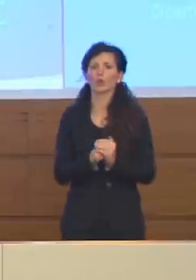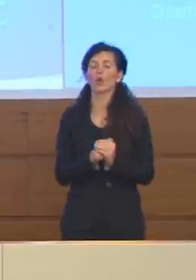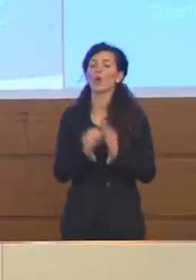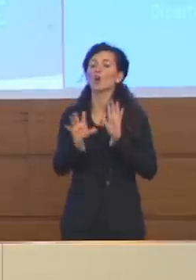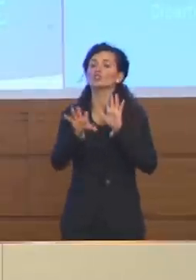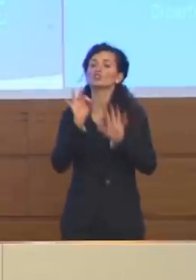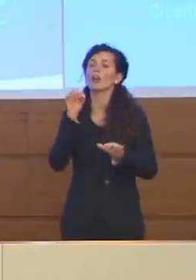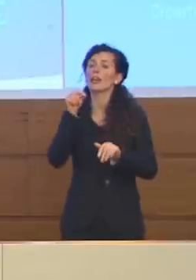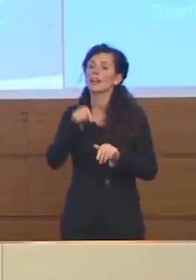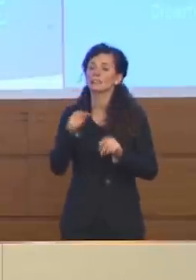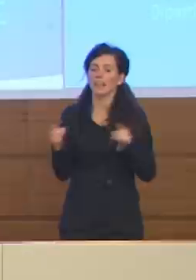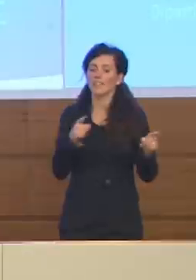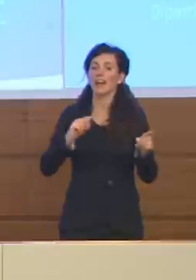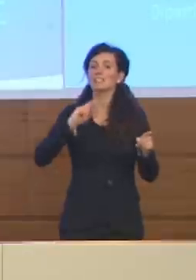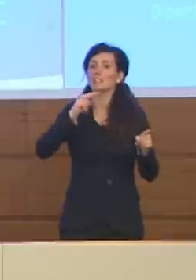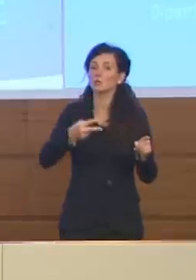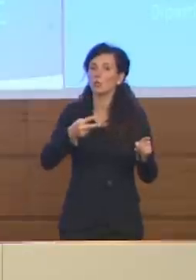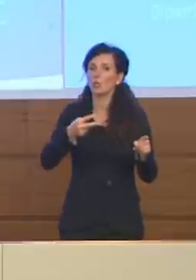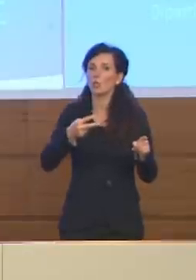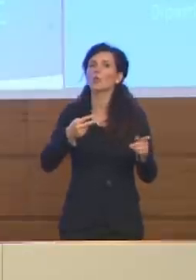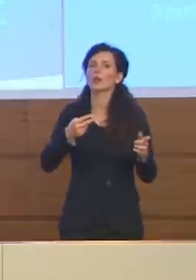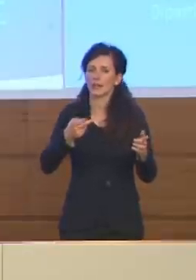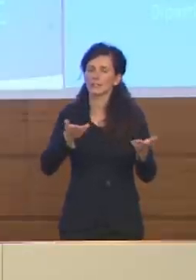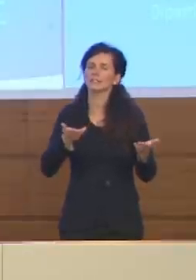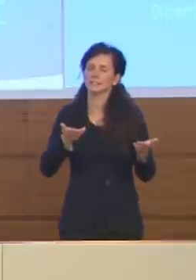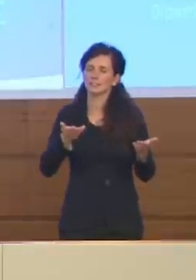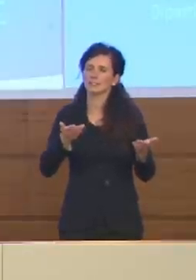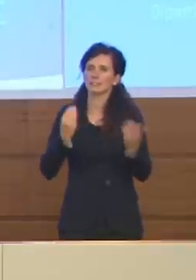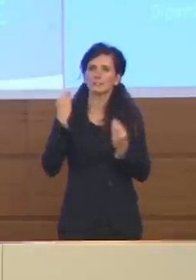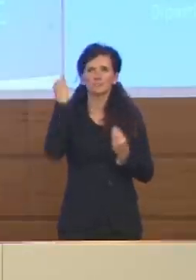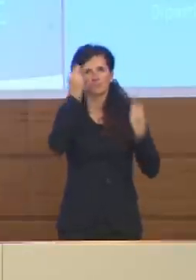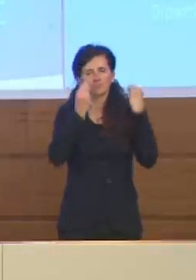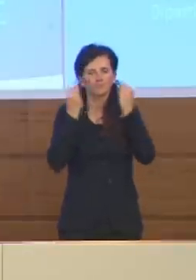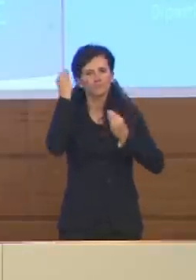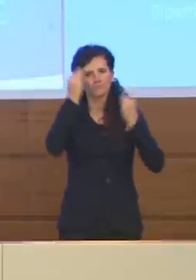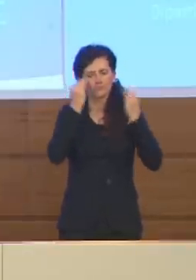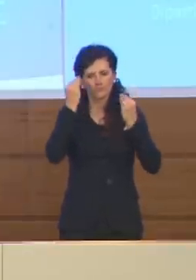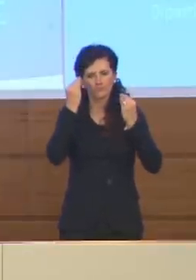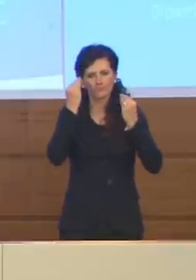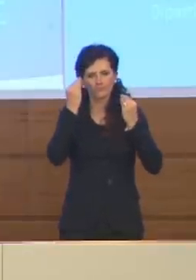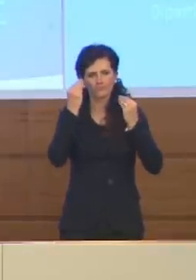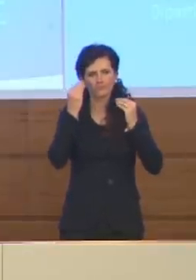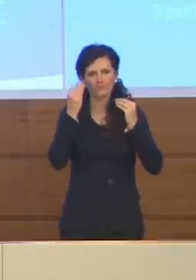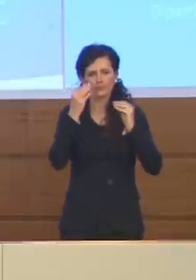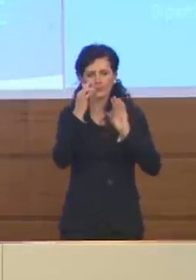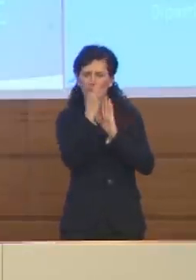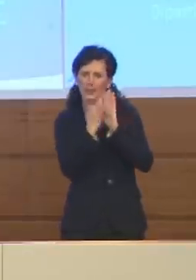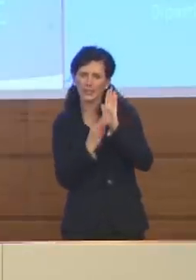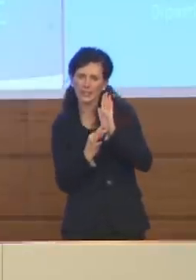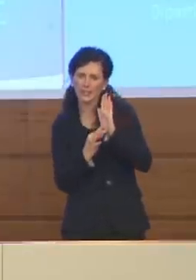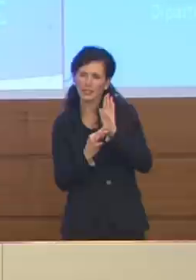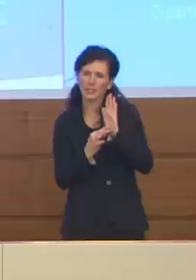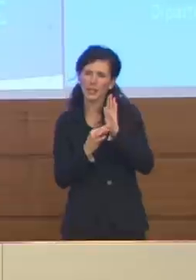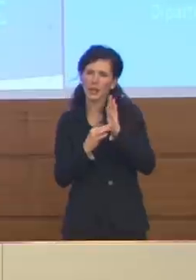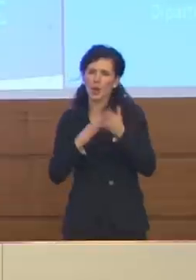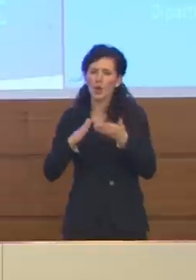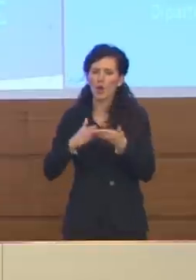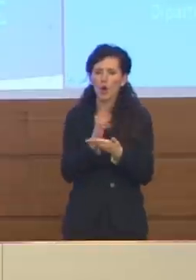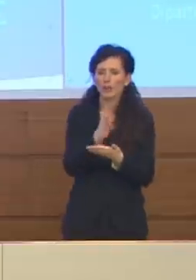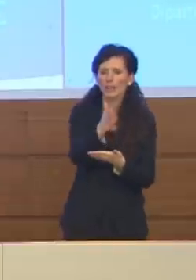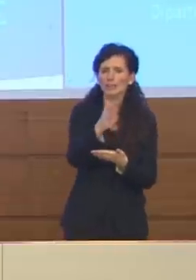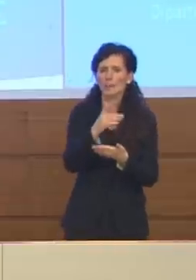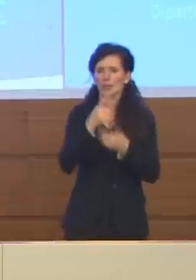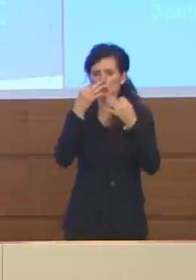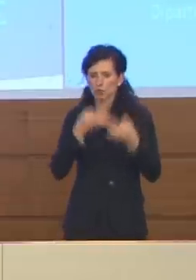considerate e le linee di orientamento e di indirizzo da esse